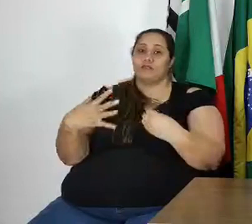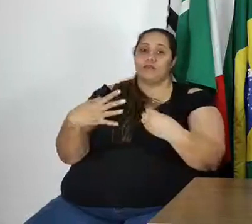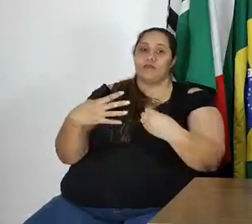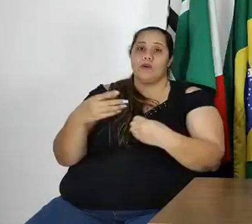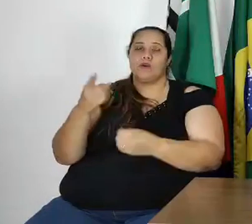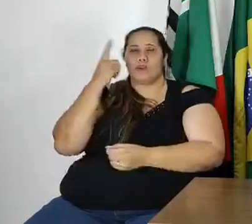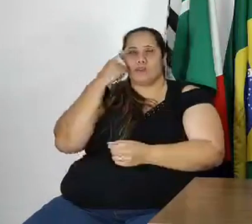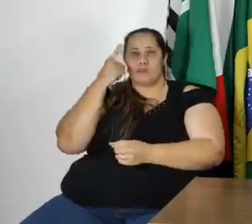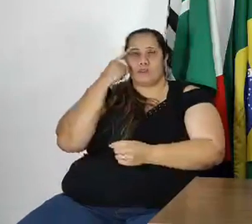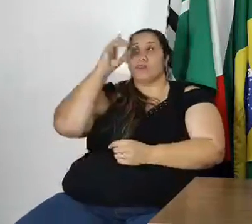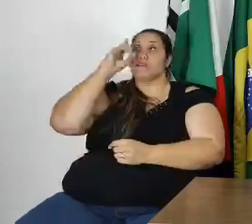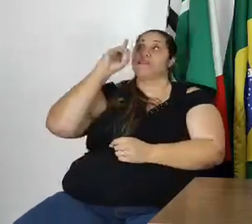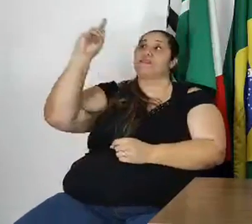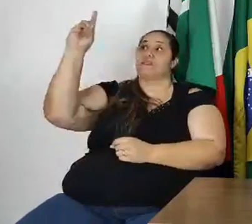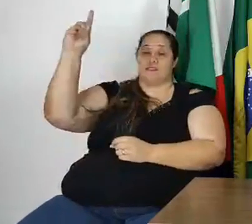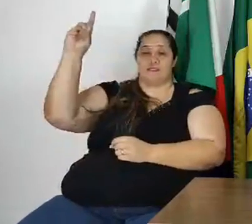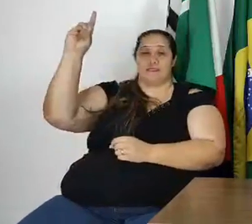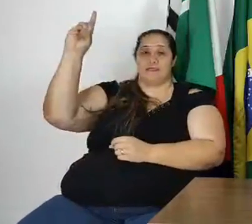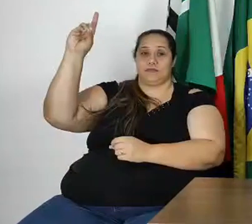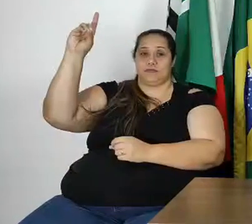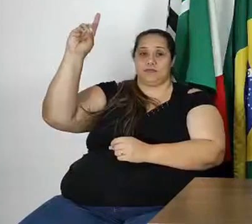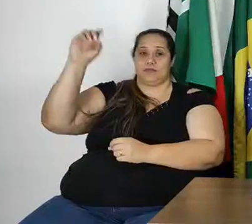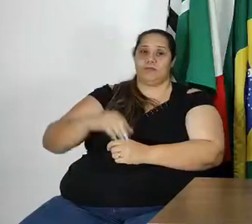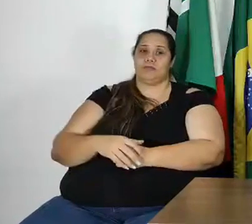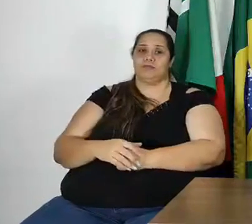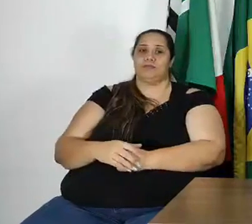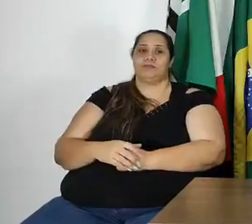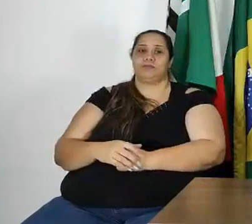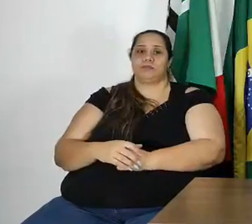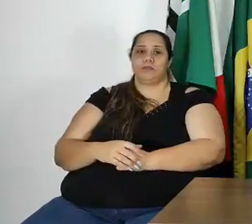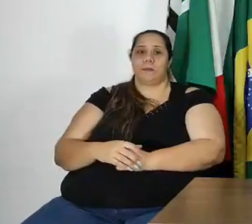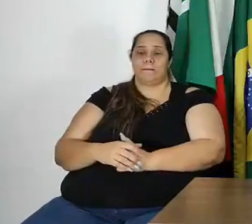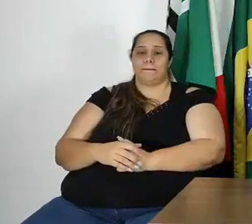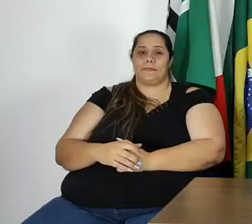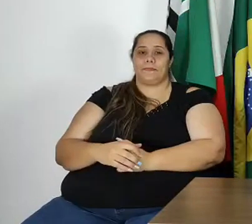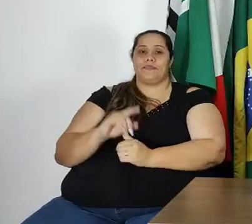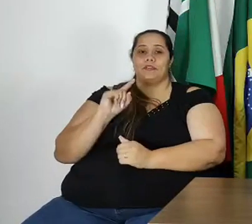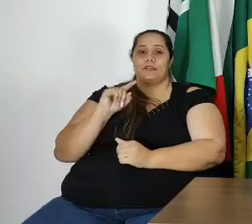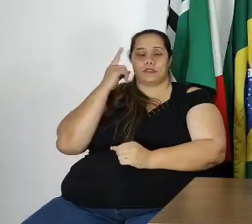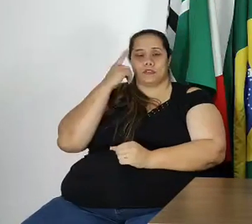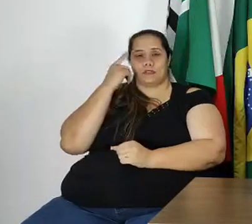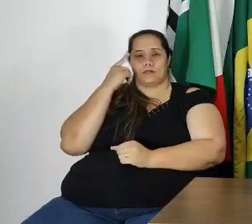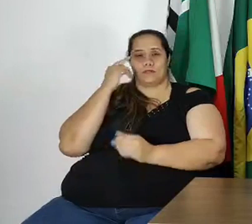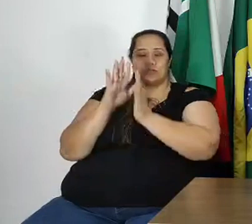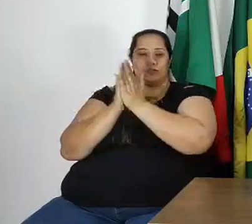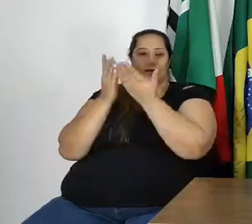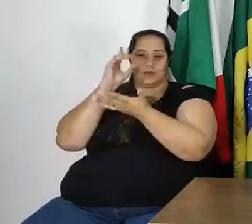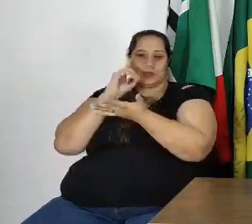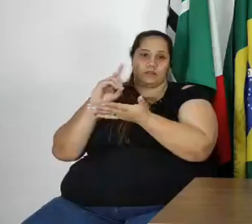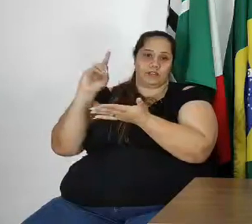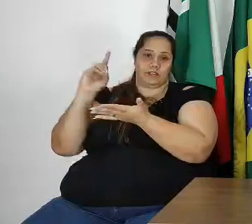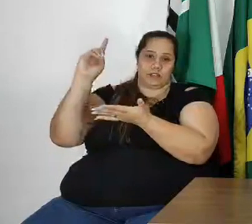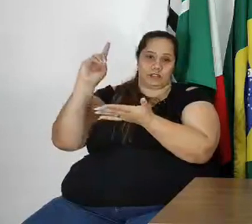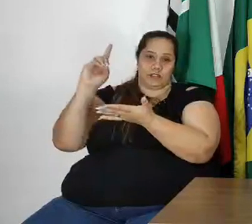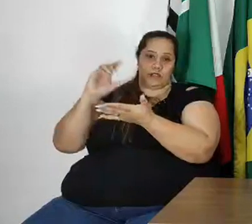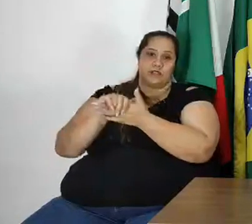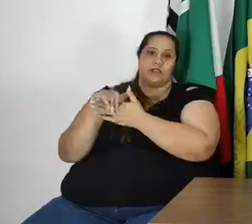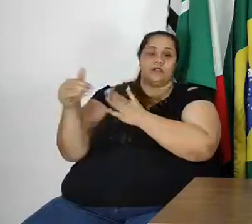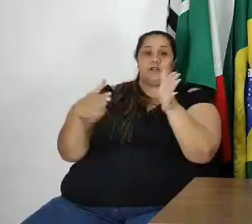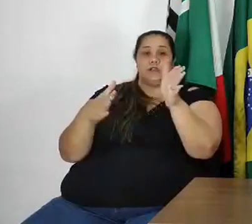céu. Então, você pensa o seguinte: a palavra de Deus é um